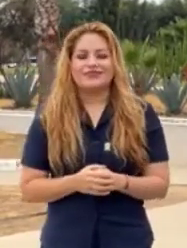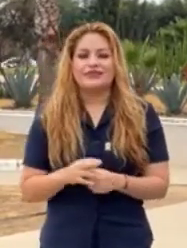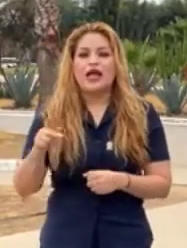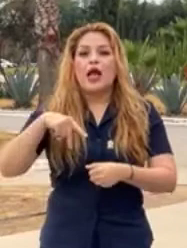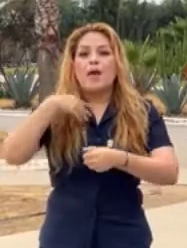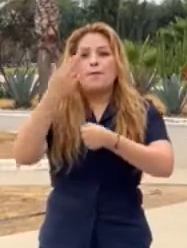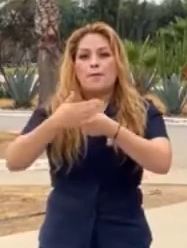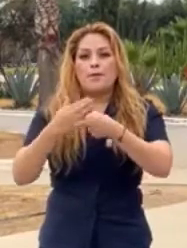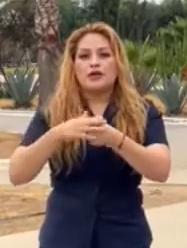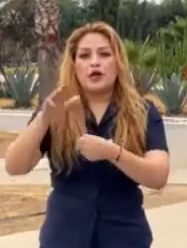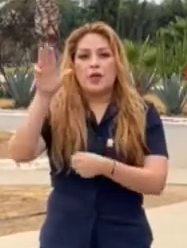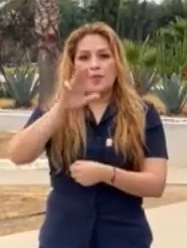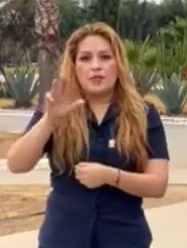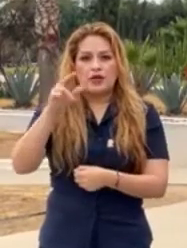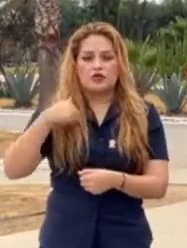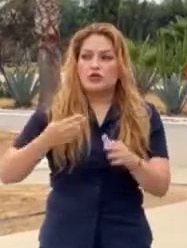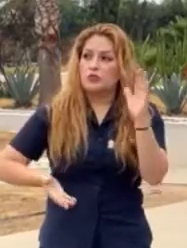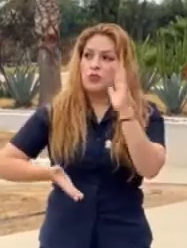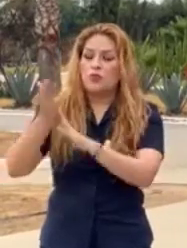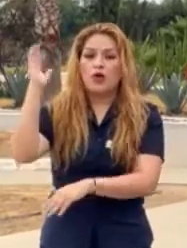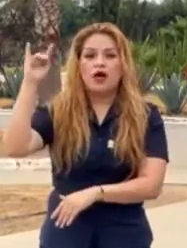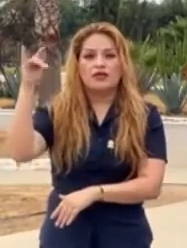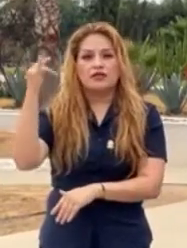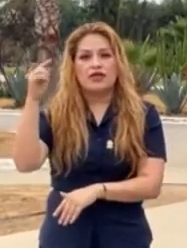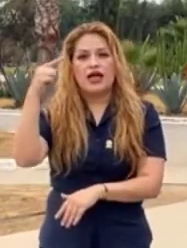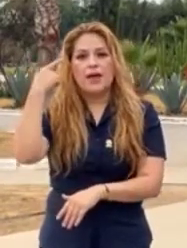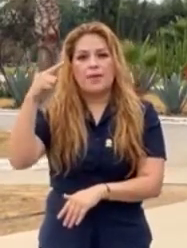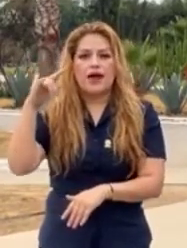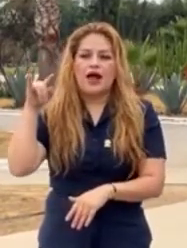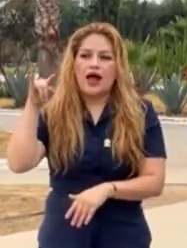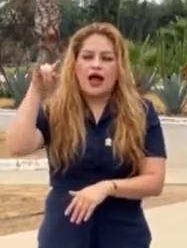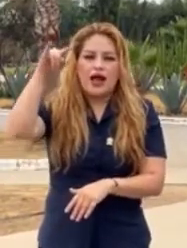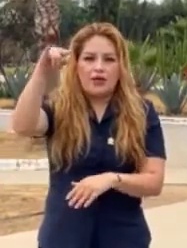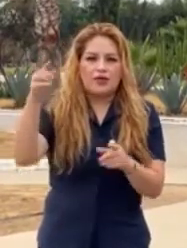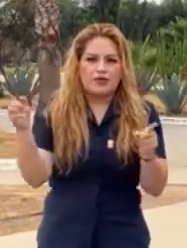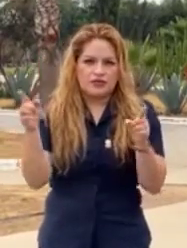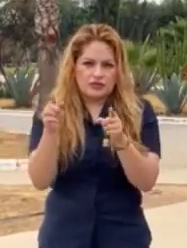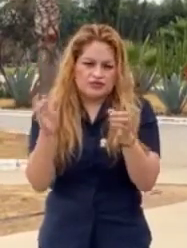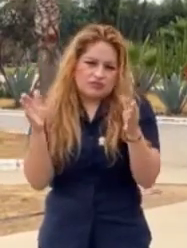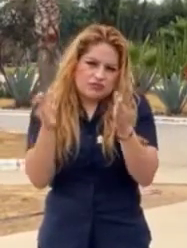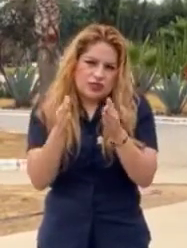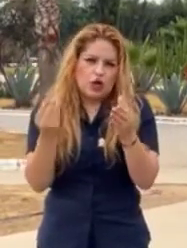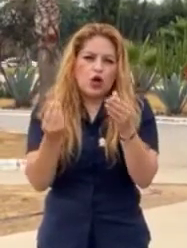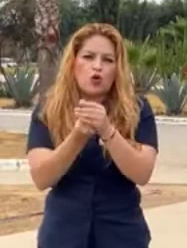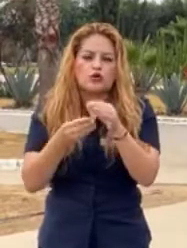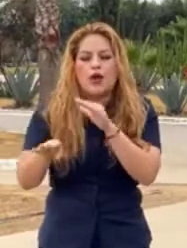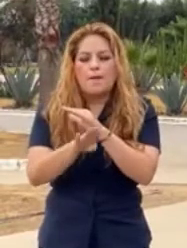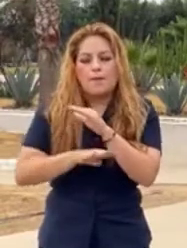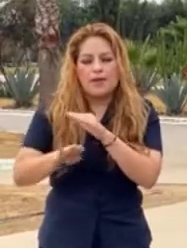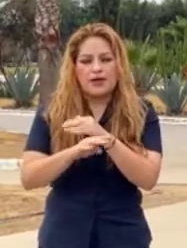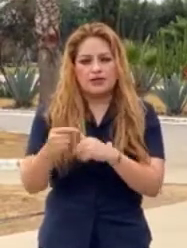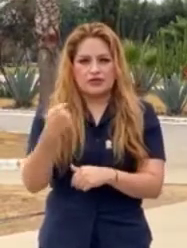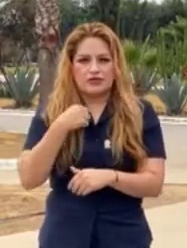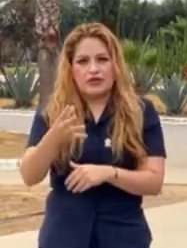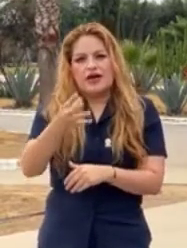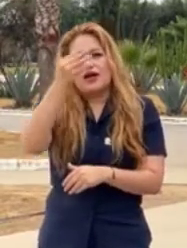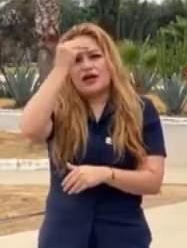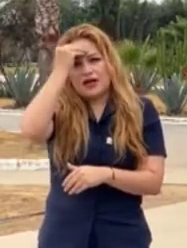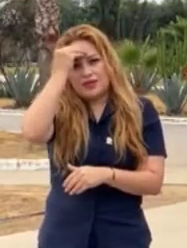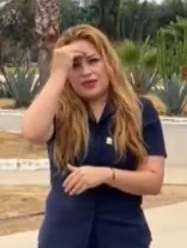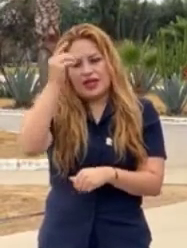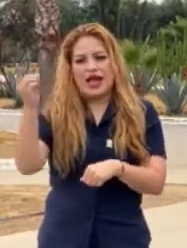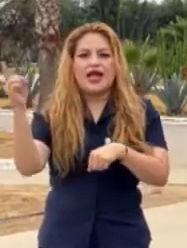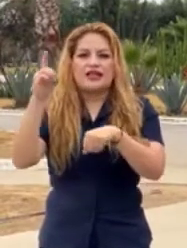en Tijuana para tomar el curso, un curso básico, porque es un avioncito chiquito, que se puede usar nada más de día porque no tiene